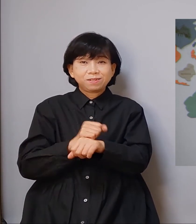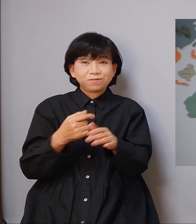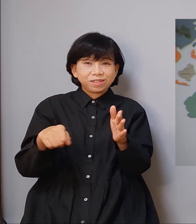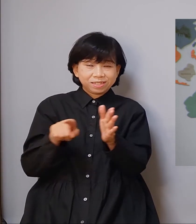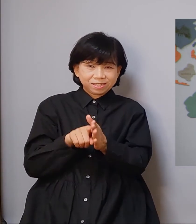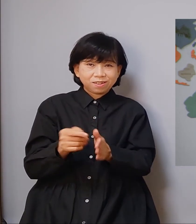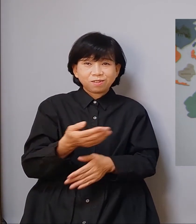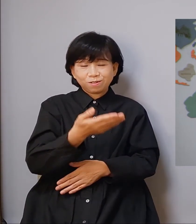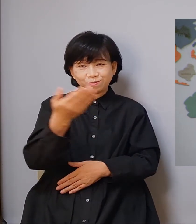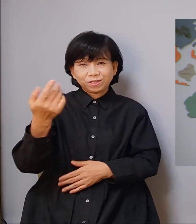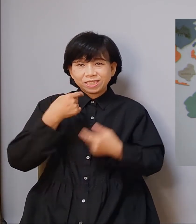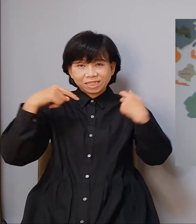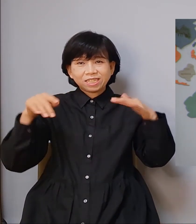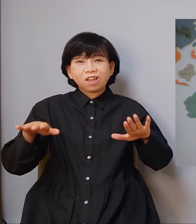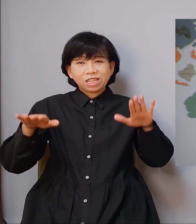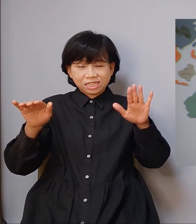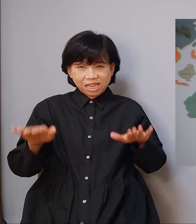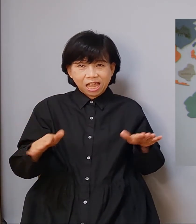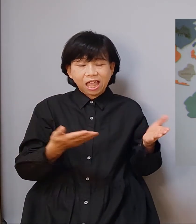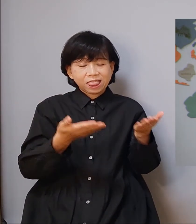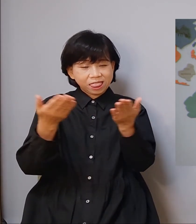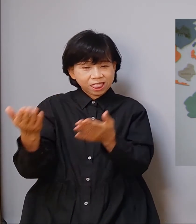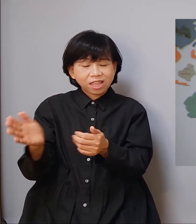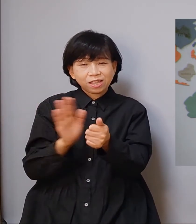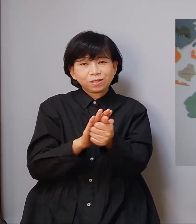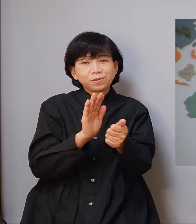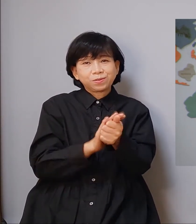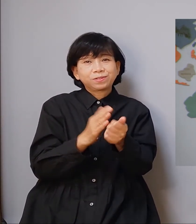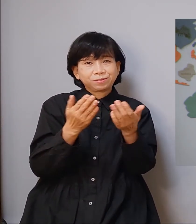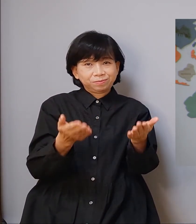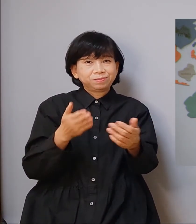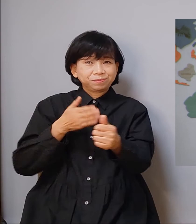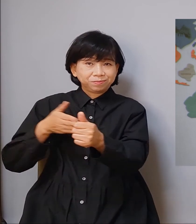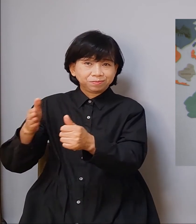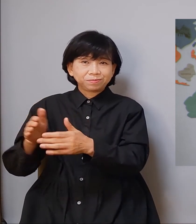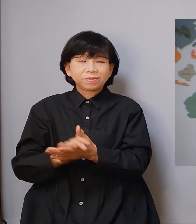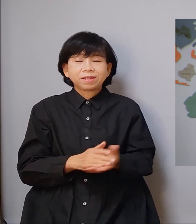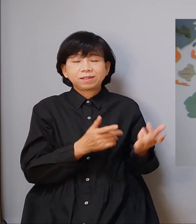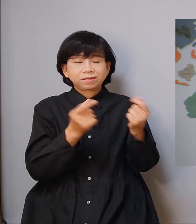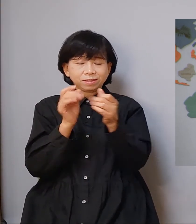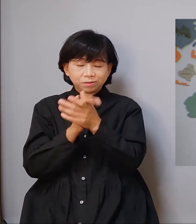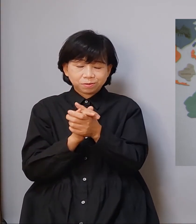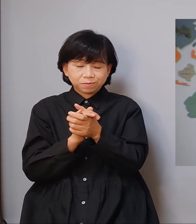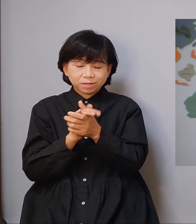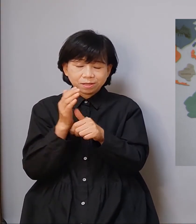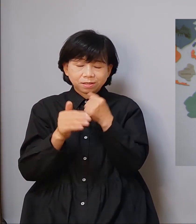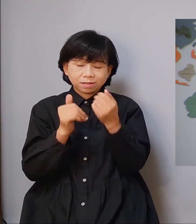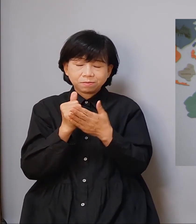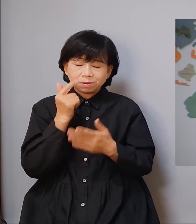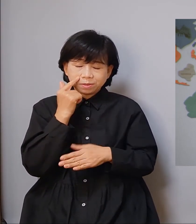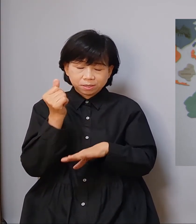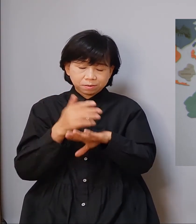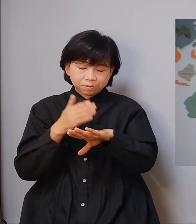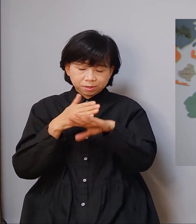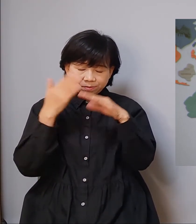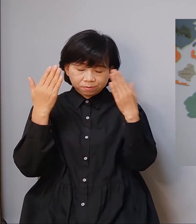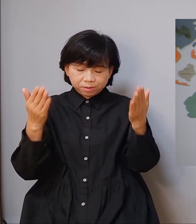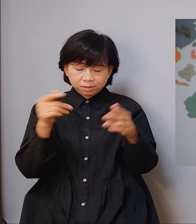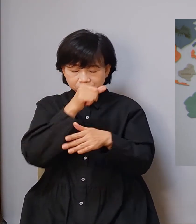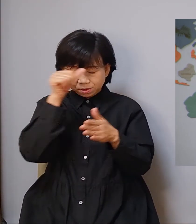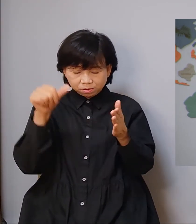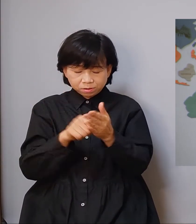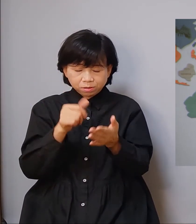천사가 되주셔서 또 안내해 주시고 도와주시면 좋겠습니다. 제가 기도하겠습니다. 하나님 감사합니다.